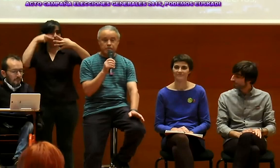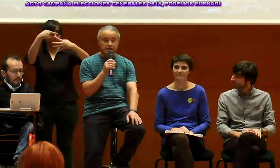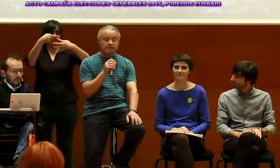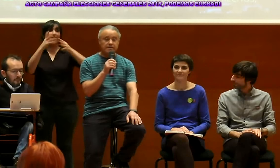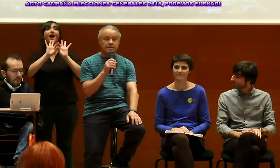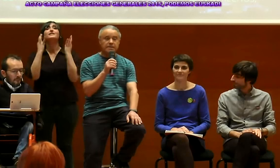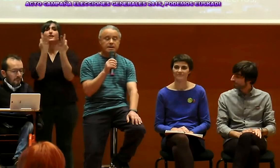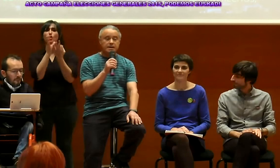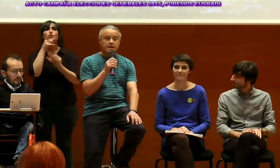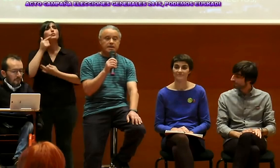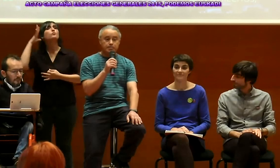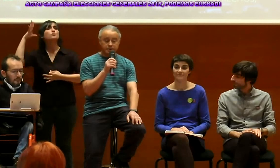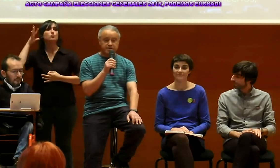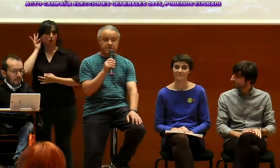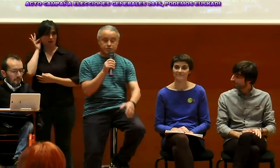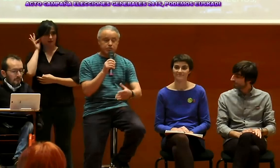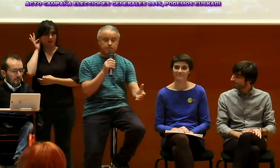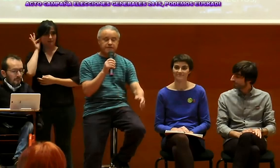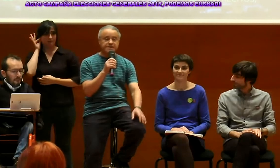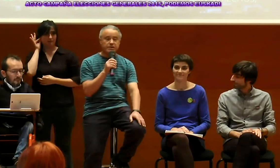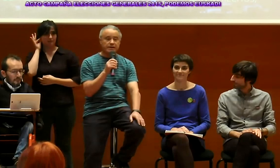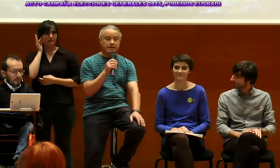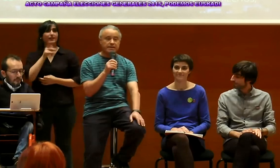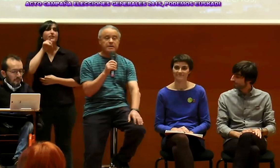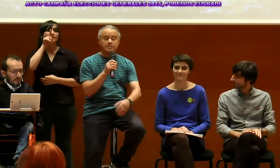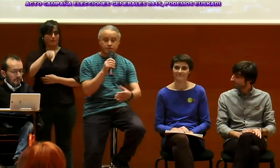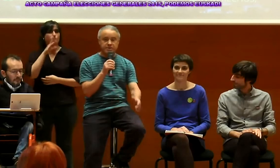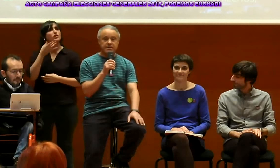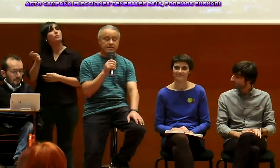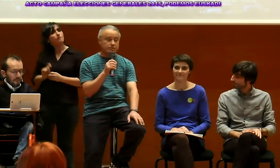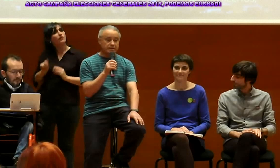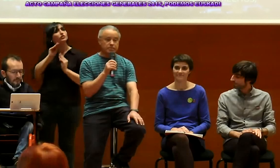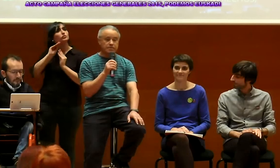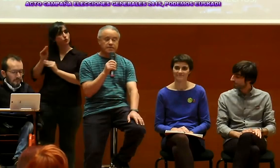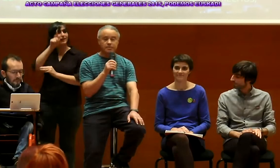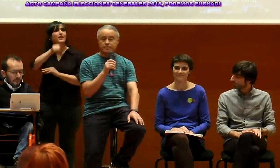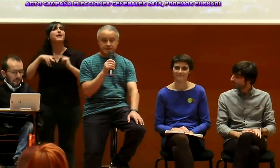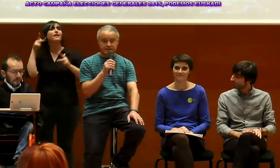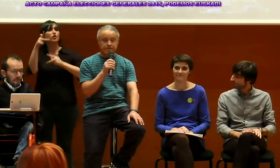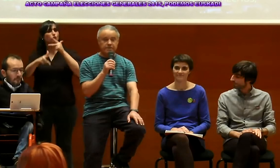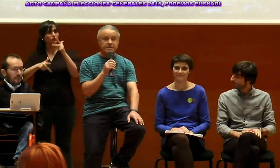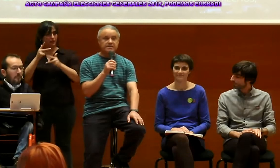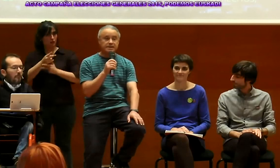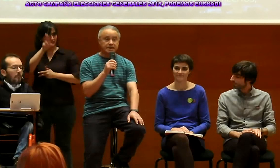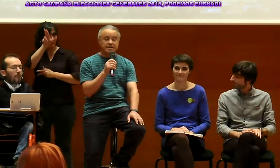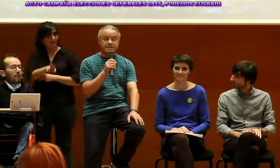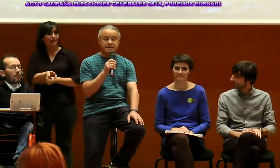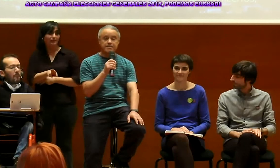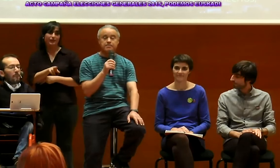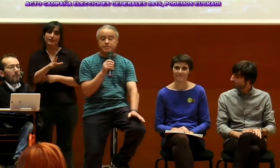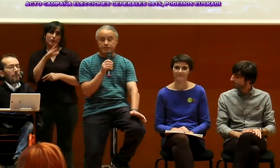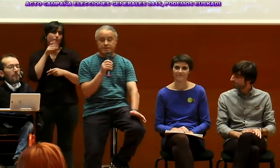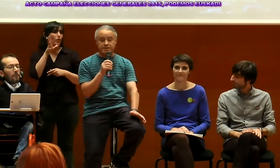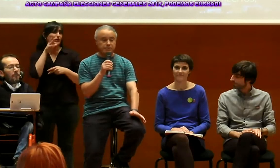ser mujer, por ser su profesionalidad, por ser euskaldún, por muchas razones tenía que ser